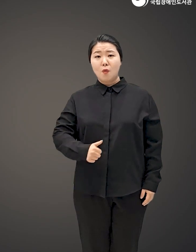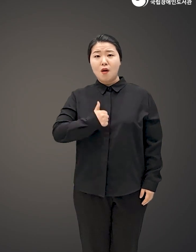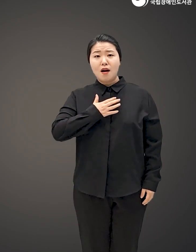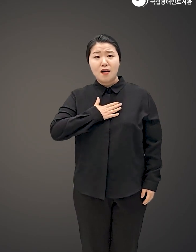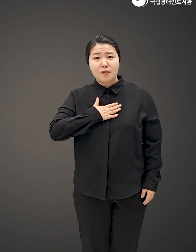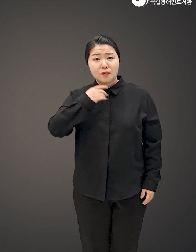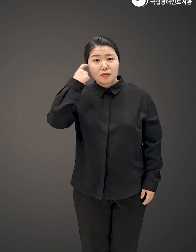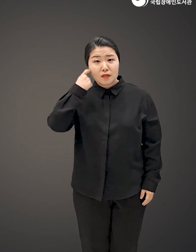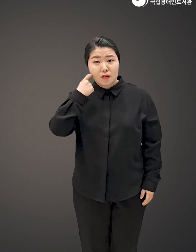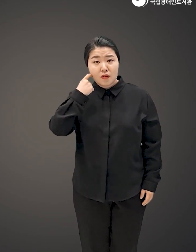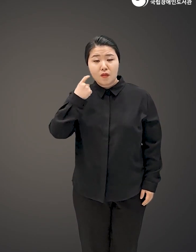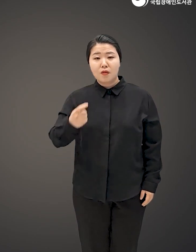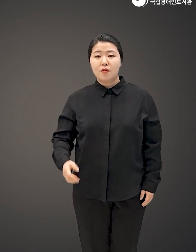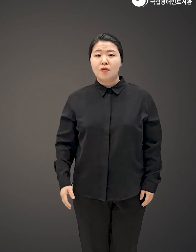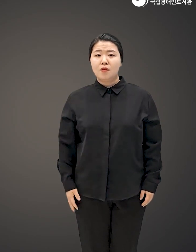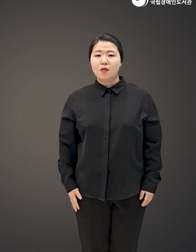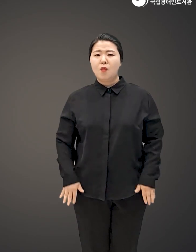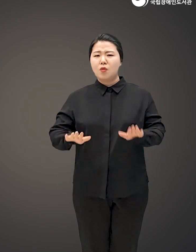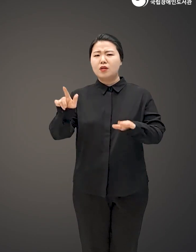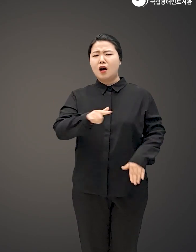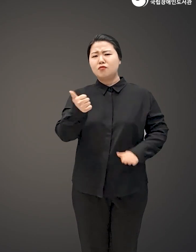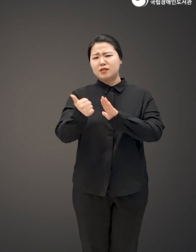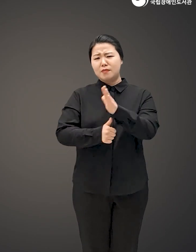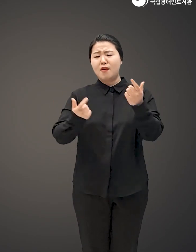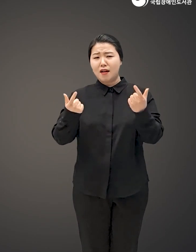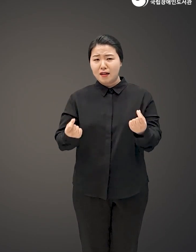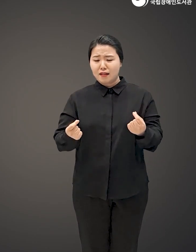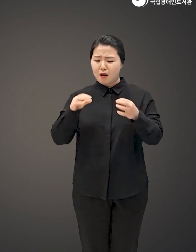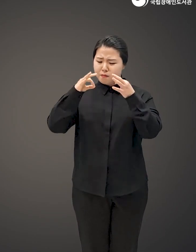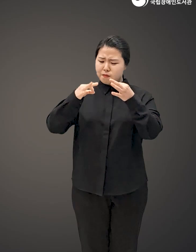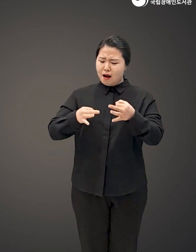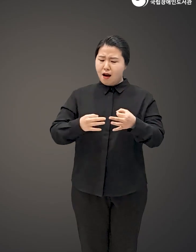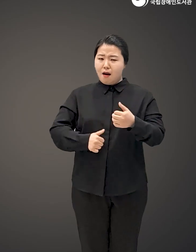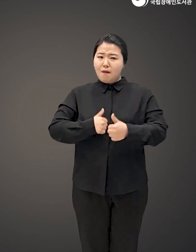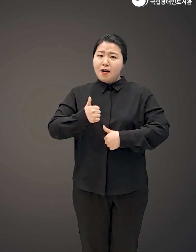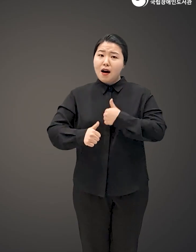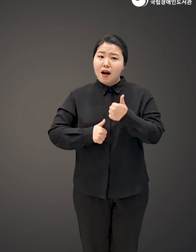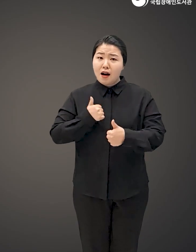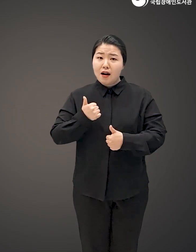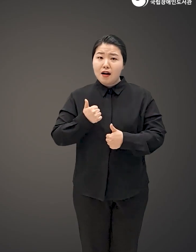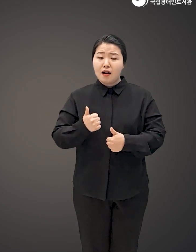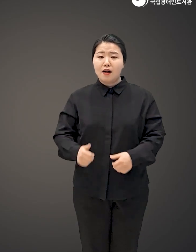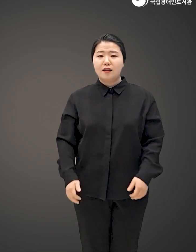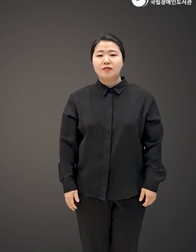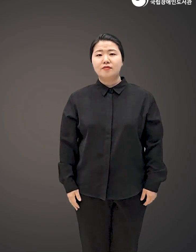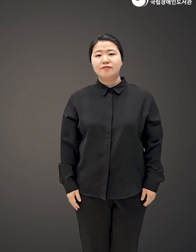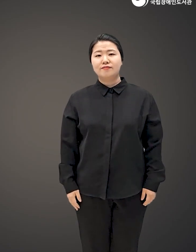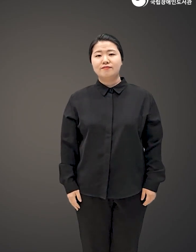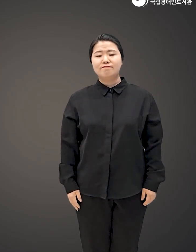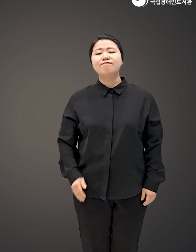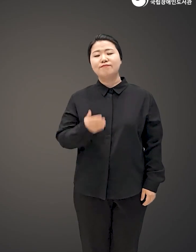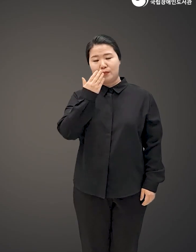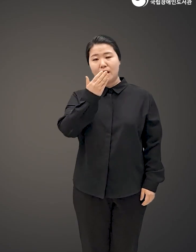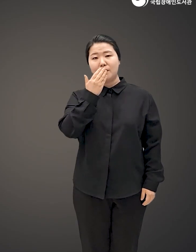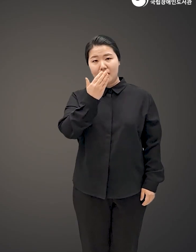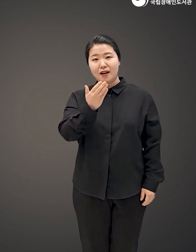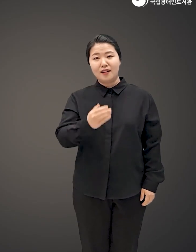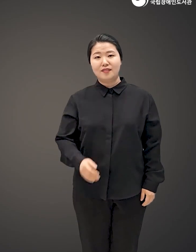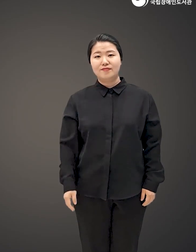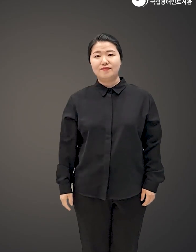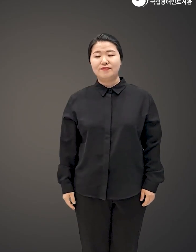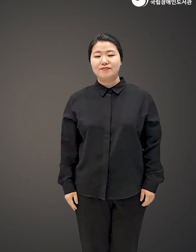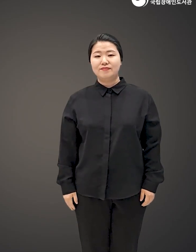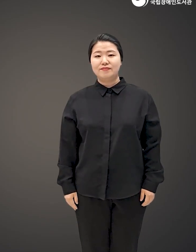화가 나시나요? 오늘 하루 실패한 것 같아 자기 자신에게 화가 나시나요? 그럴 수도